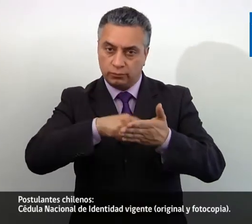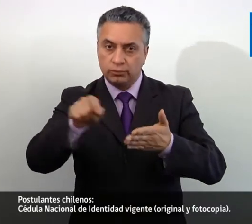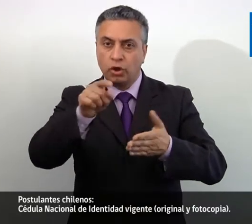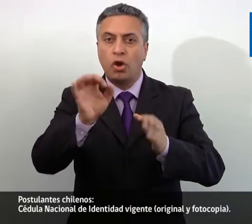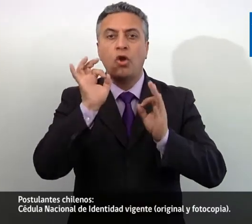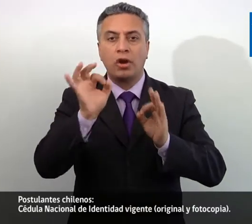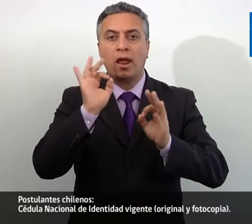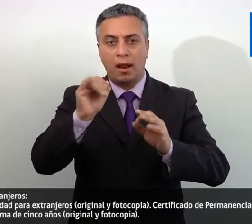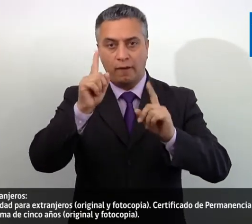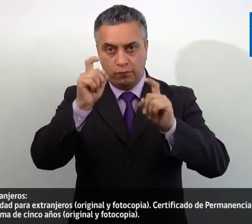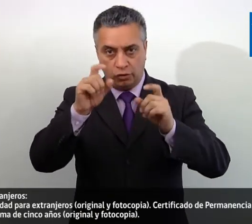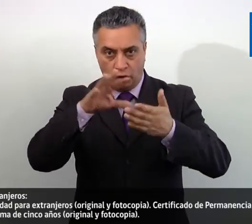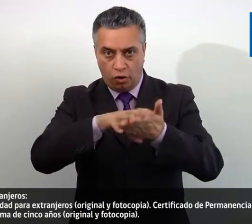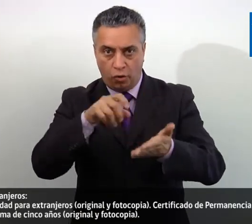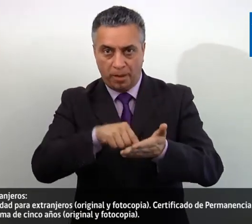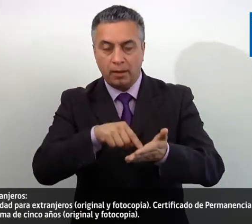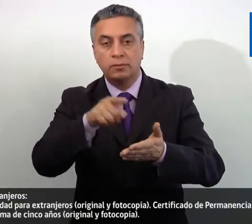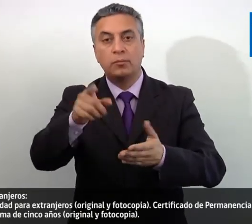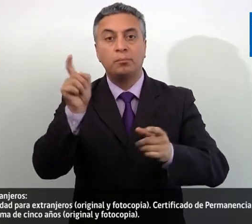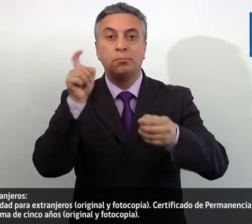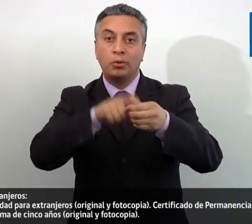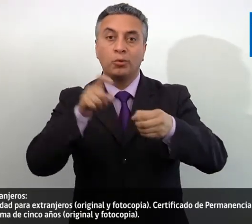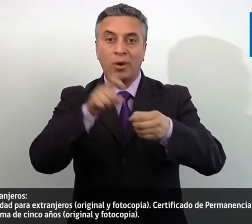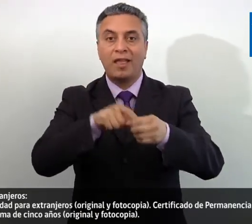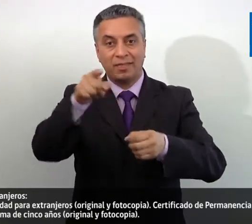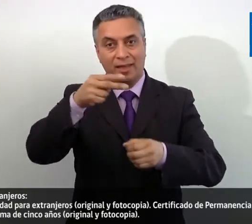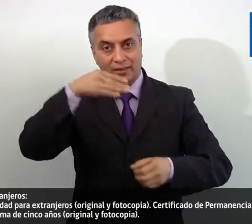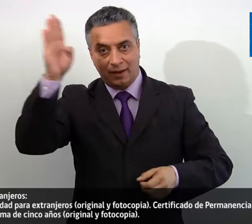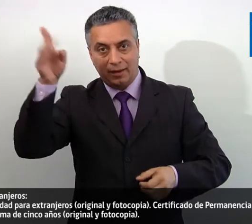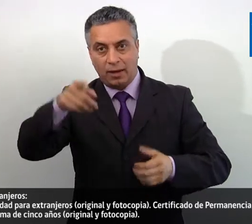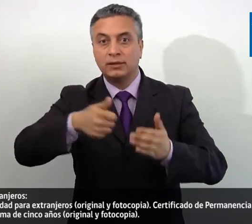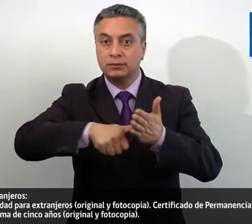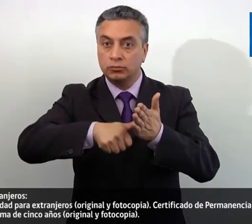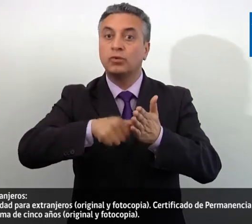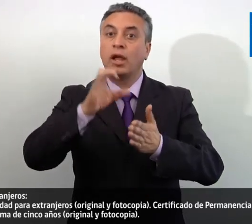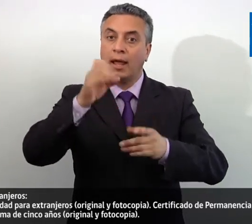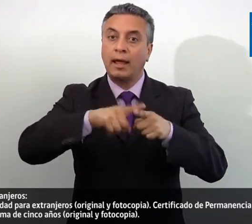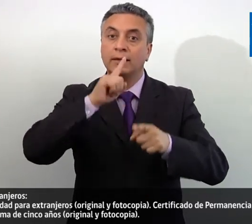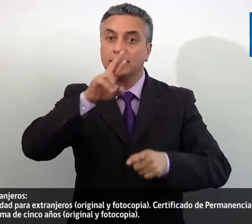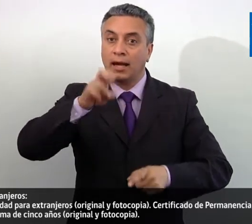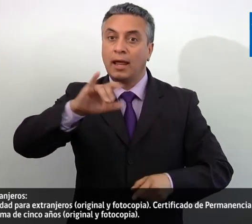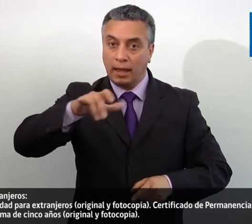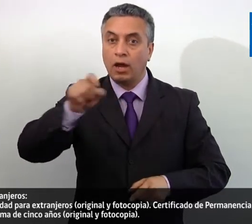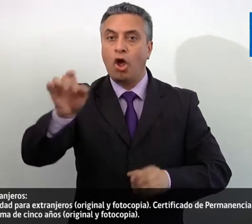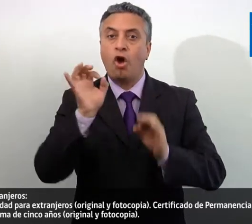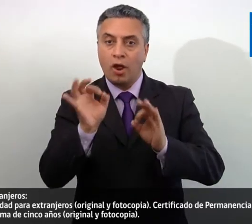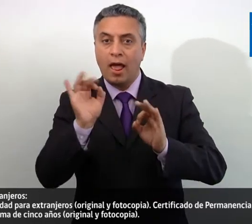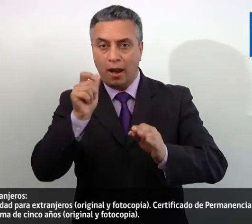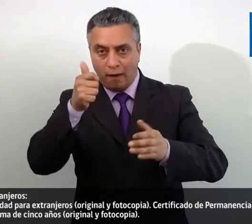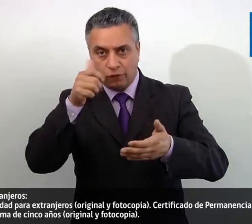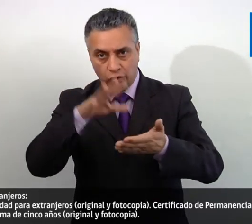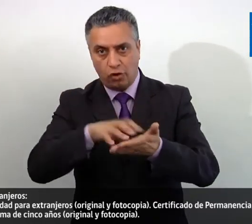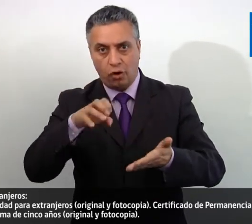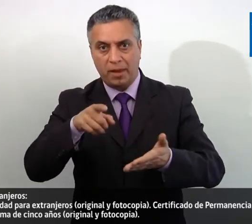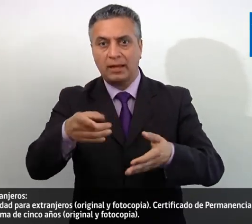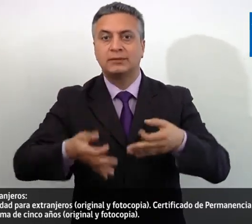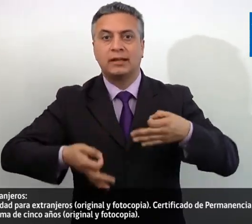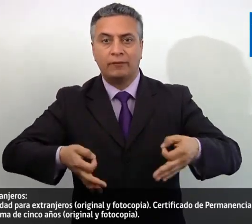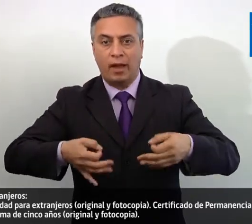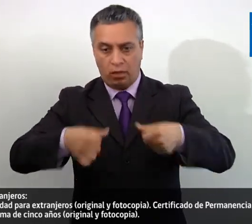y fotocopia. Postulantes extranjeros. Cédula de identidad para extranjeros, original y fotocopia. Certificado de permanencia